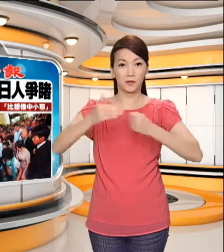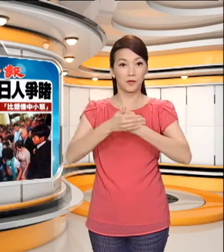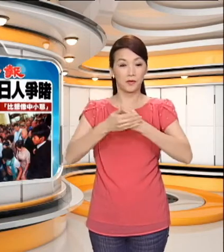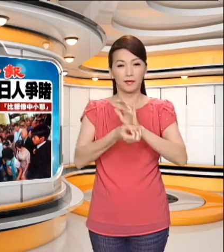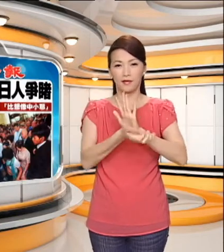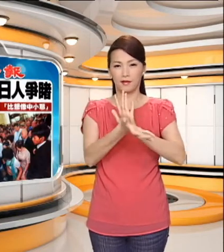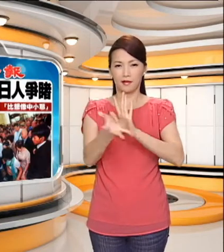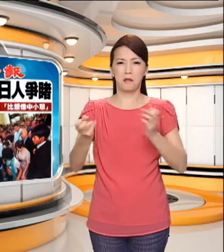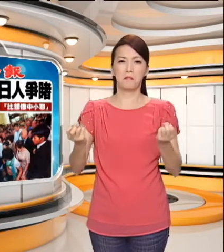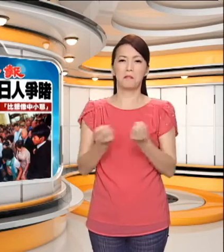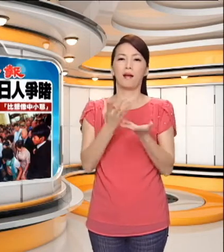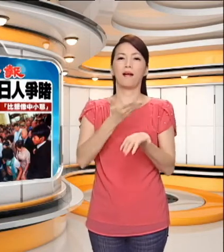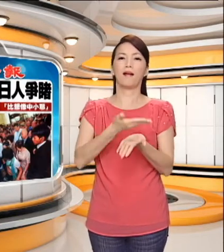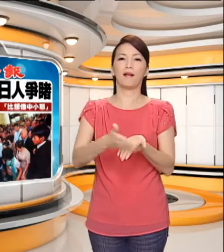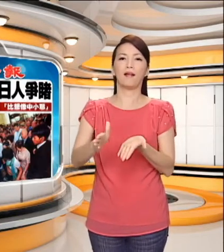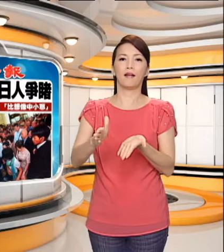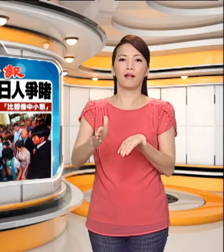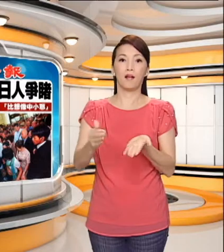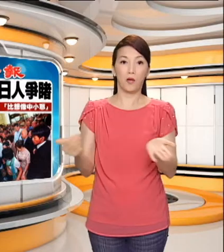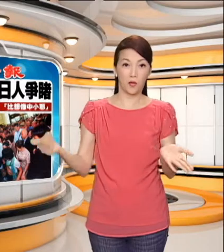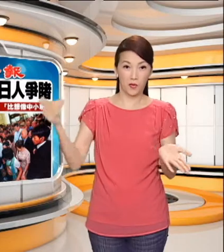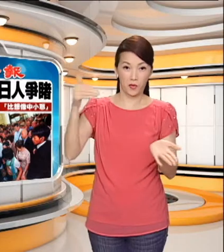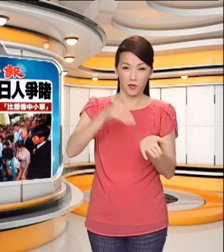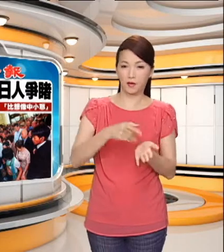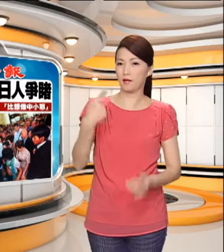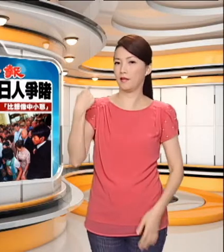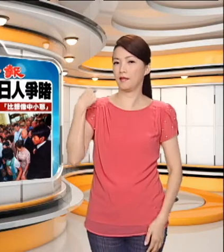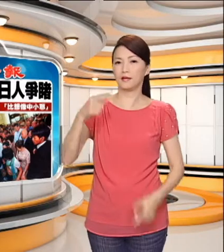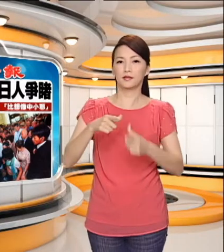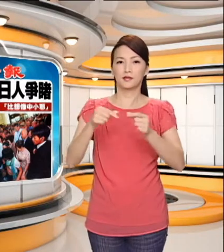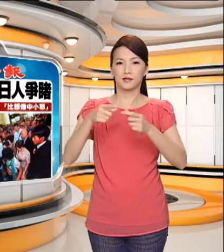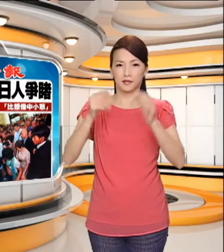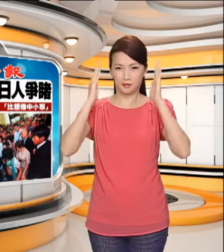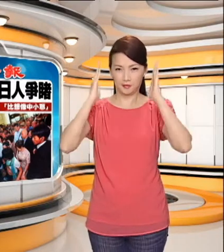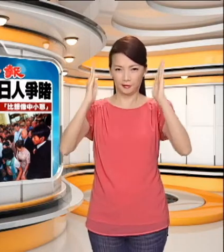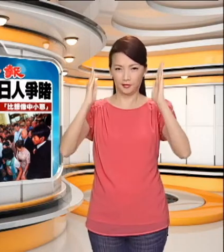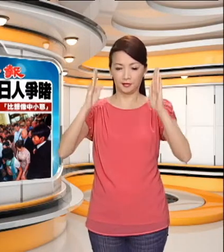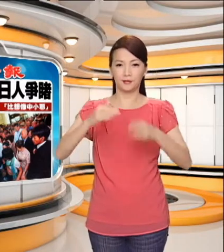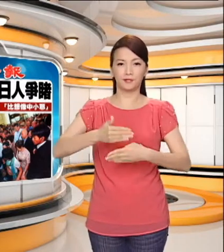后，国立故宫国宝展昨天在日本正式开幕。